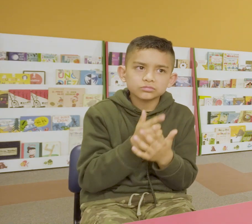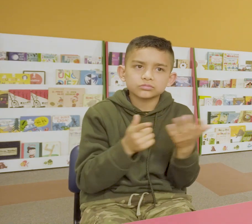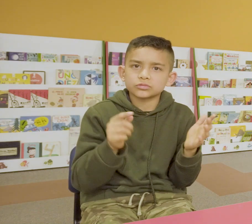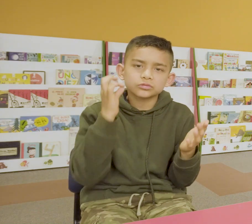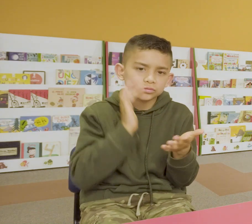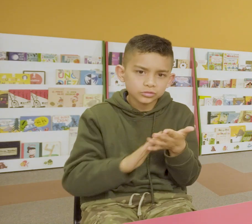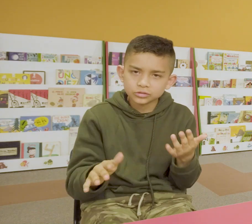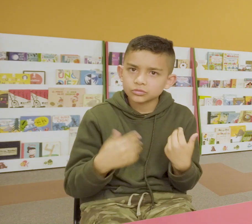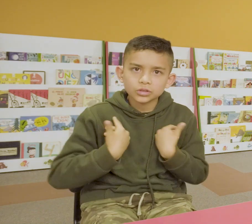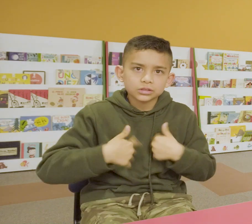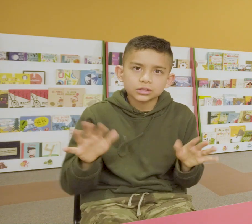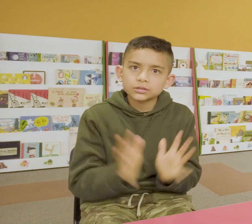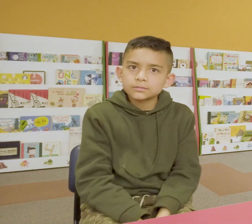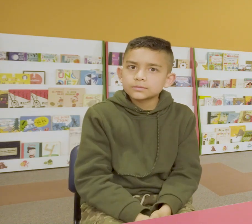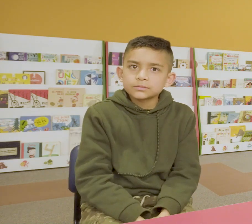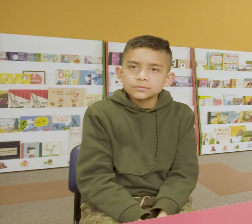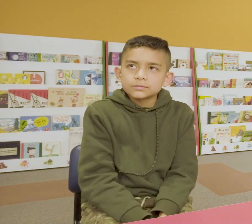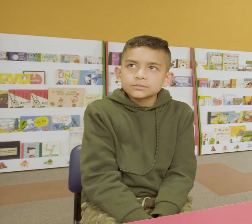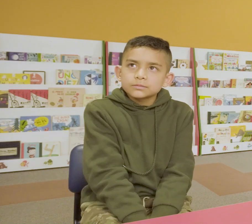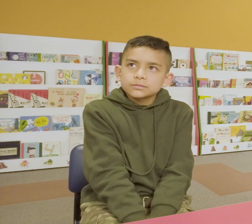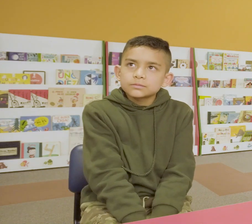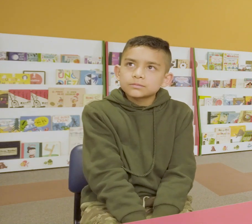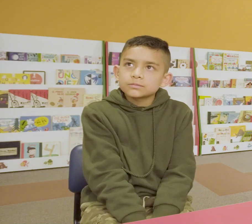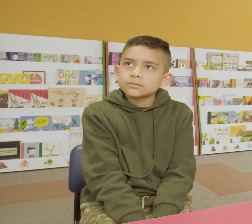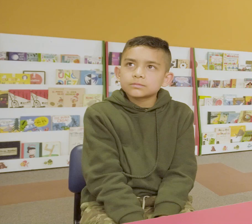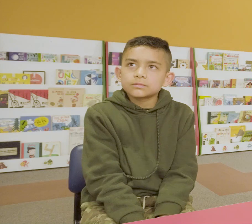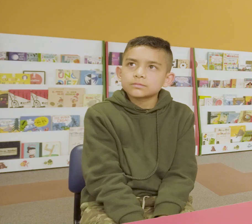juguetes, libros. Todo está limpio, así que podemos jugar acá.